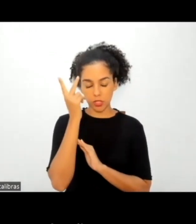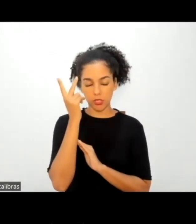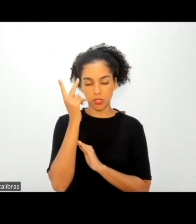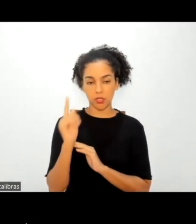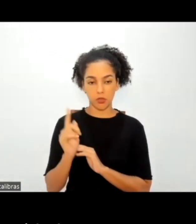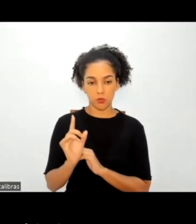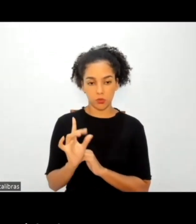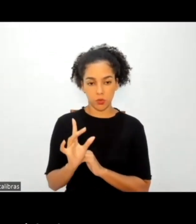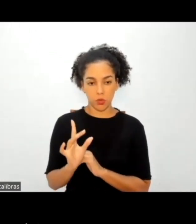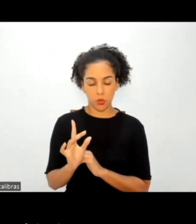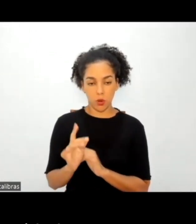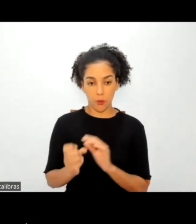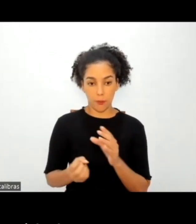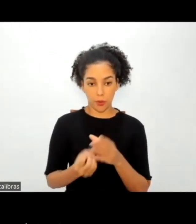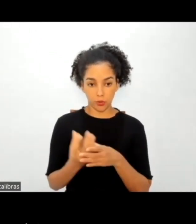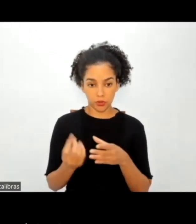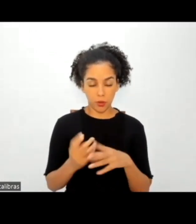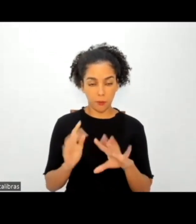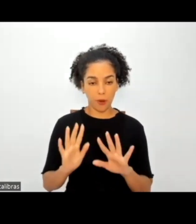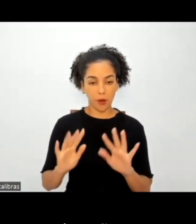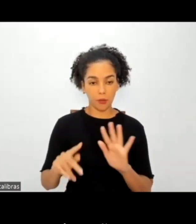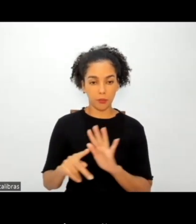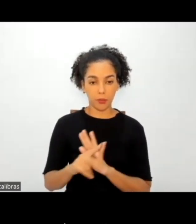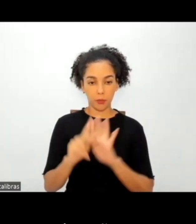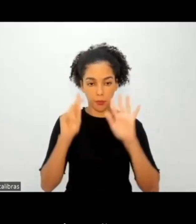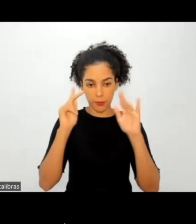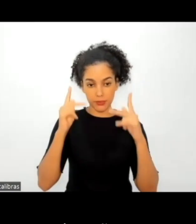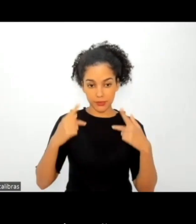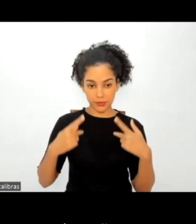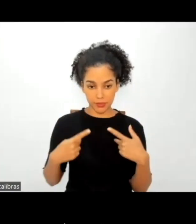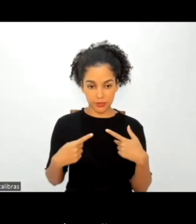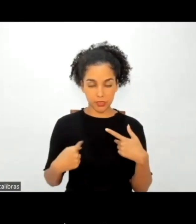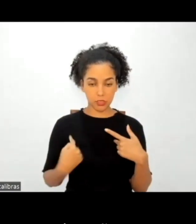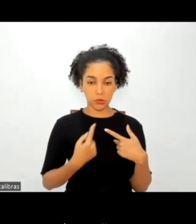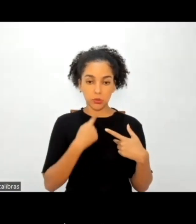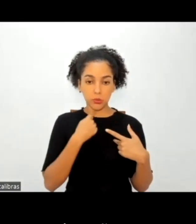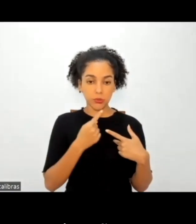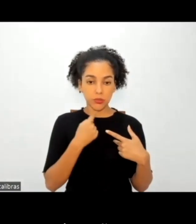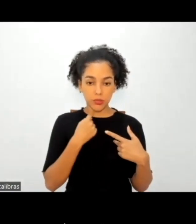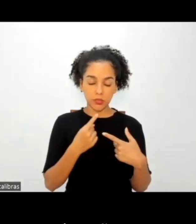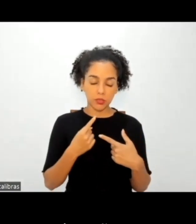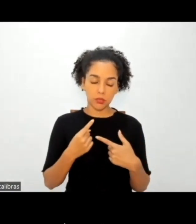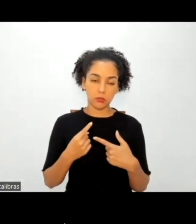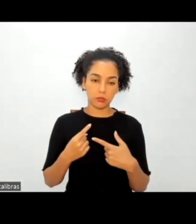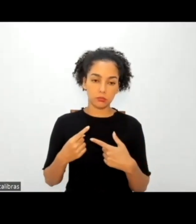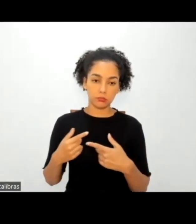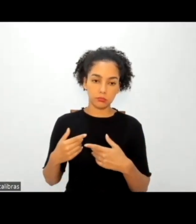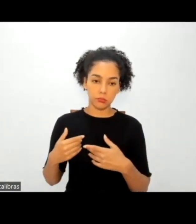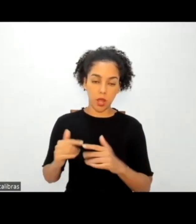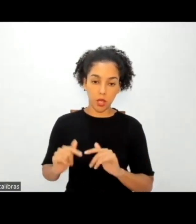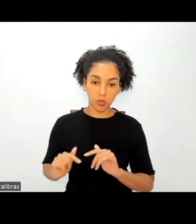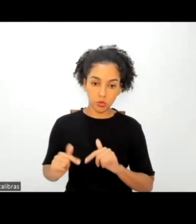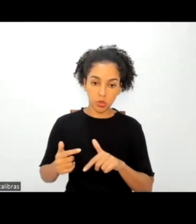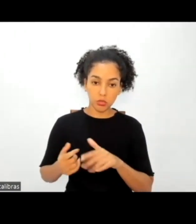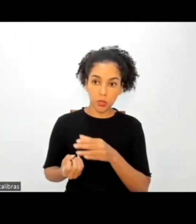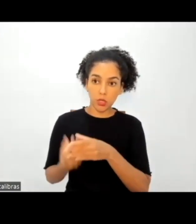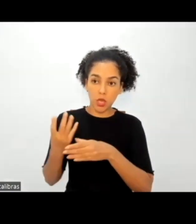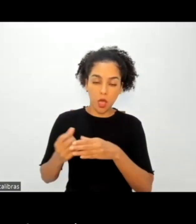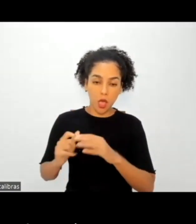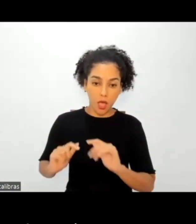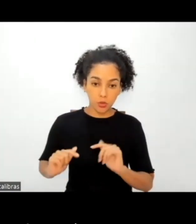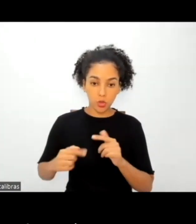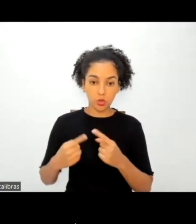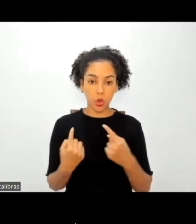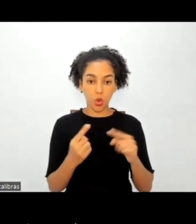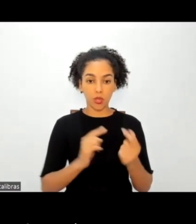seus meios de produção, mas da sua própria humanidade, e que a gente não consegue construir ações, né, antirracistas,